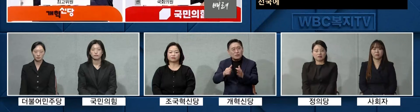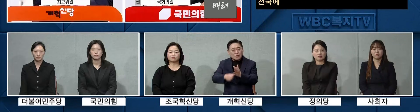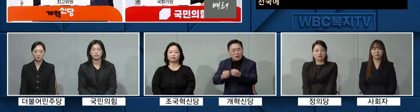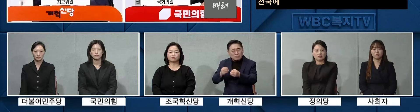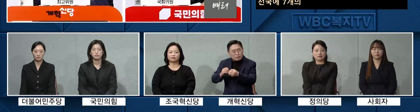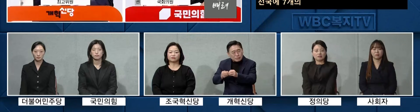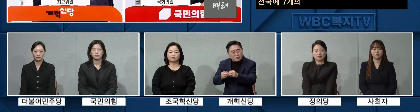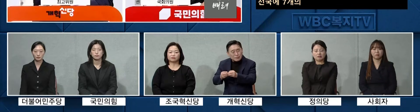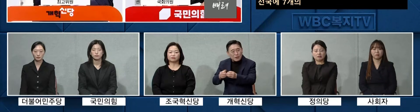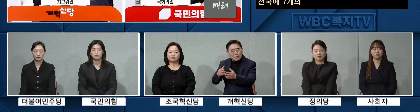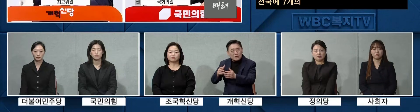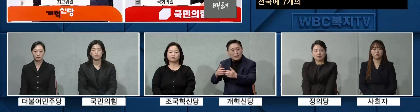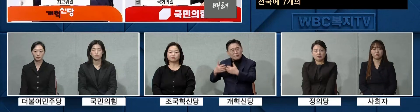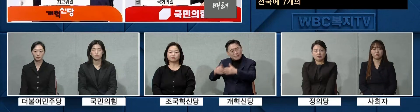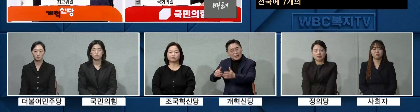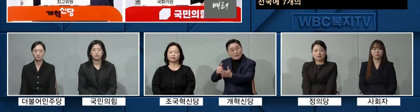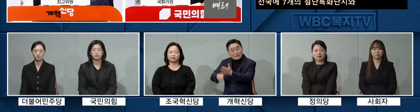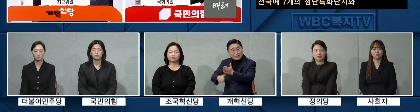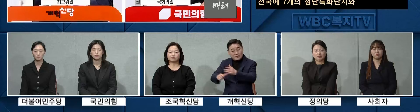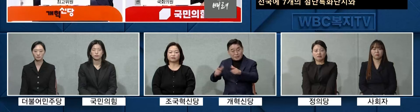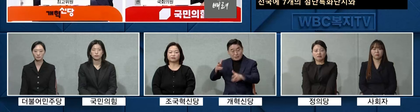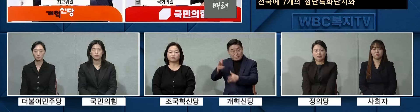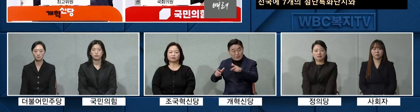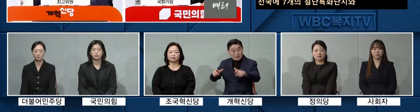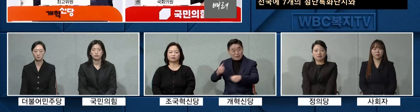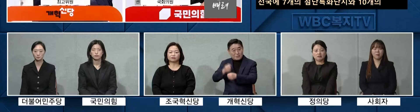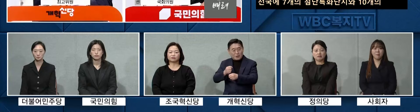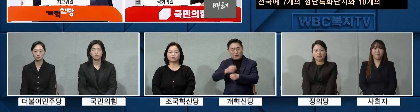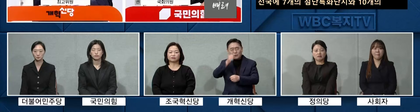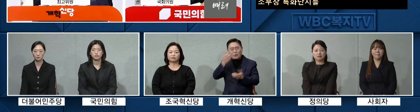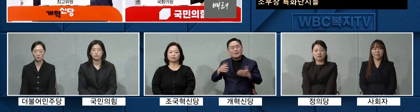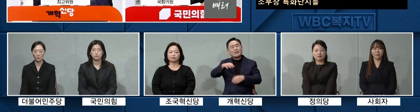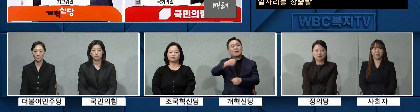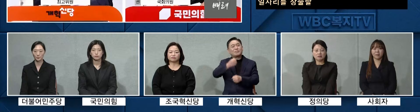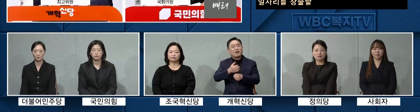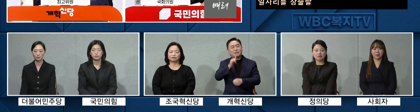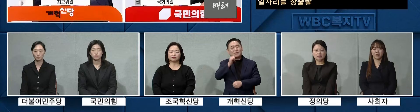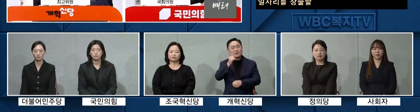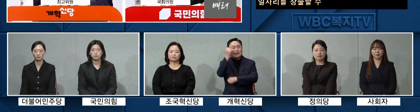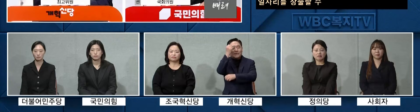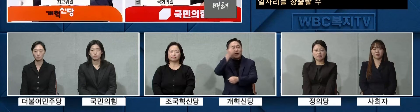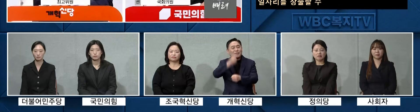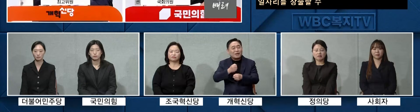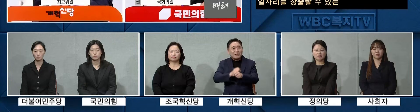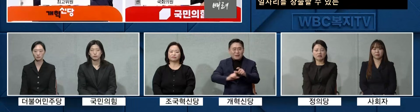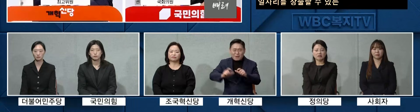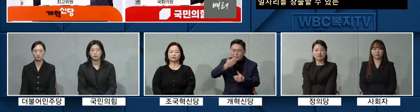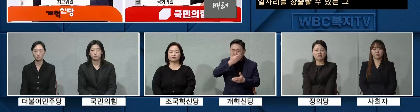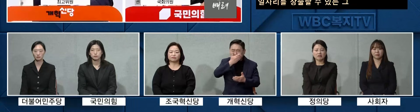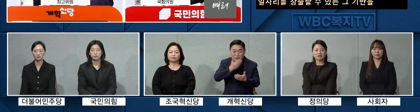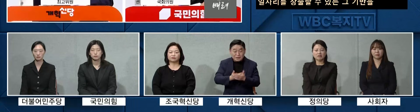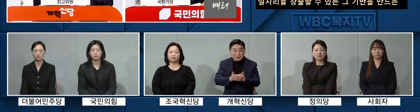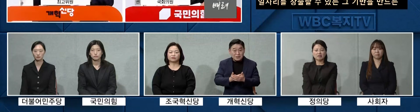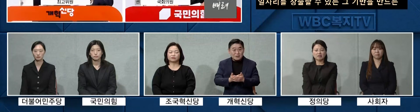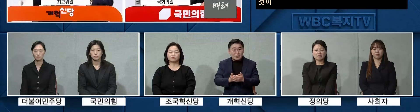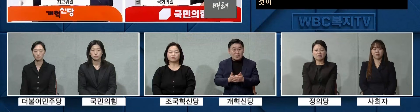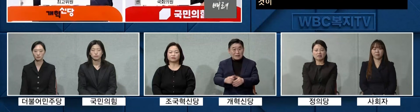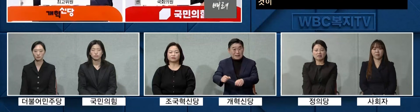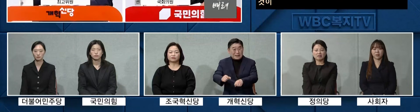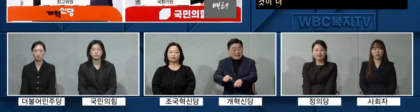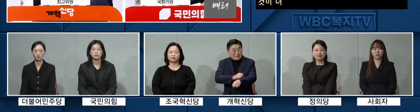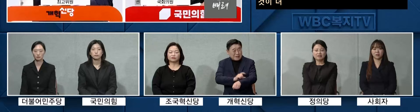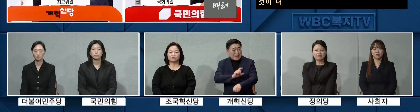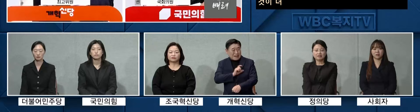만들어서 지방의 양질의 일자리를 창출할 수 있는 그 기반을 만드는 것이 더 중요하지 거기에 특별이라는